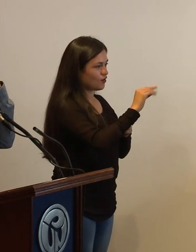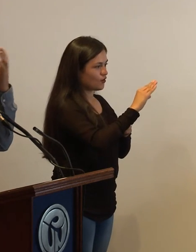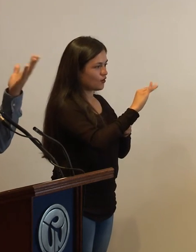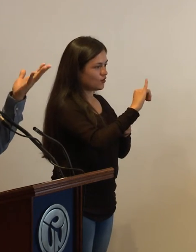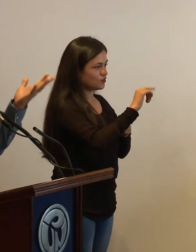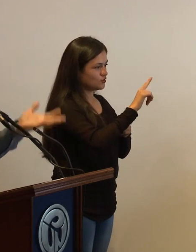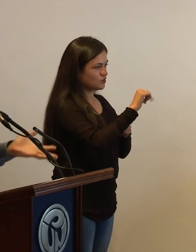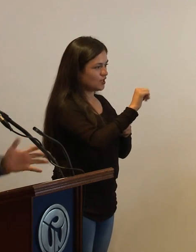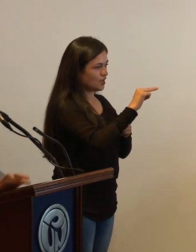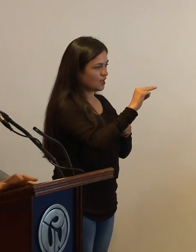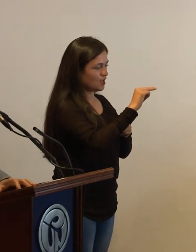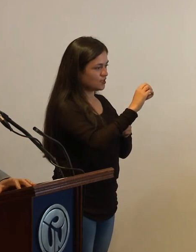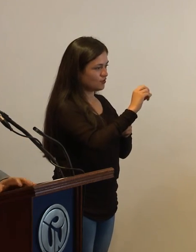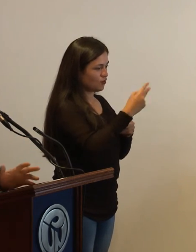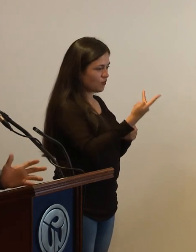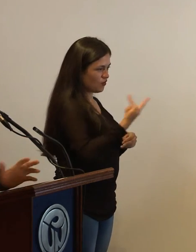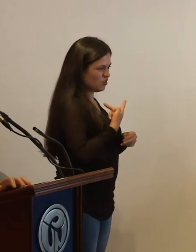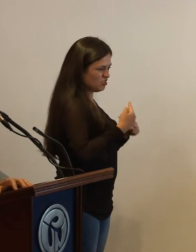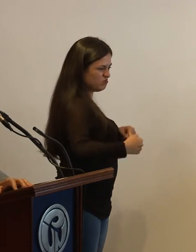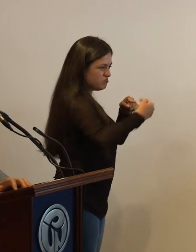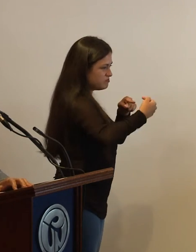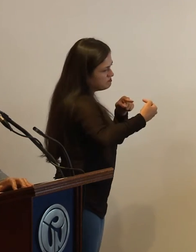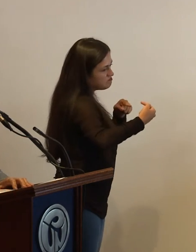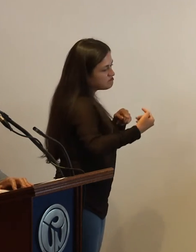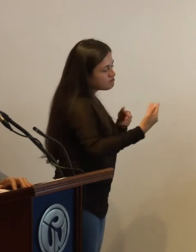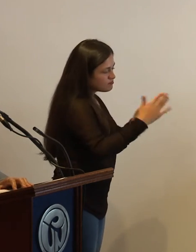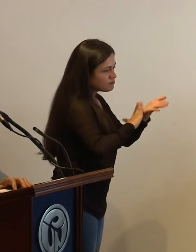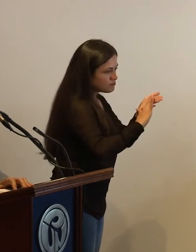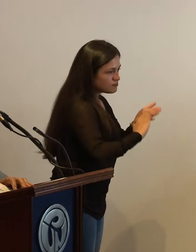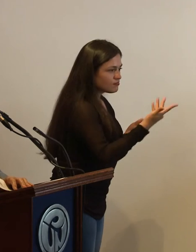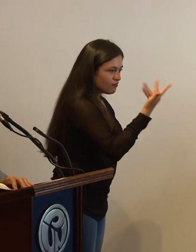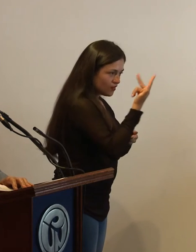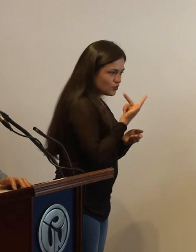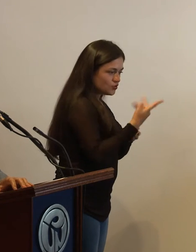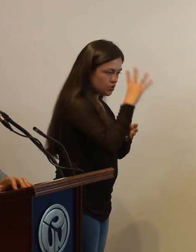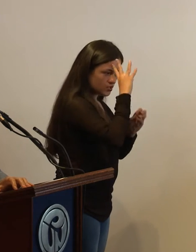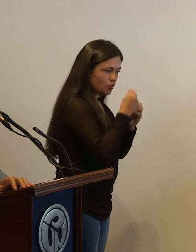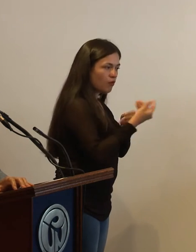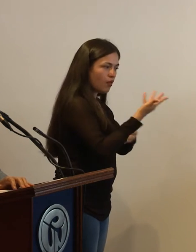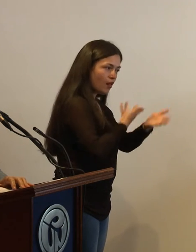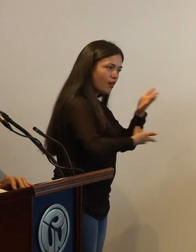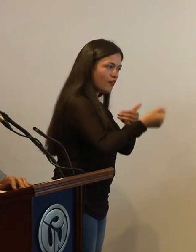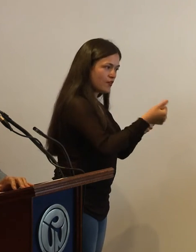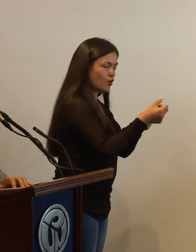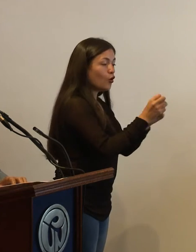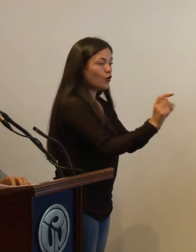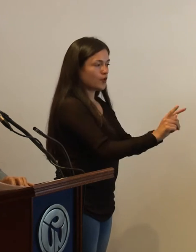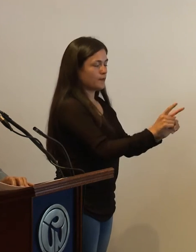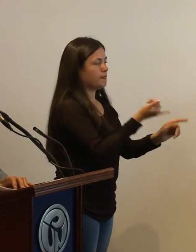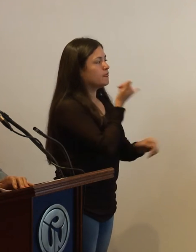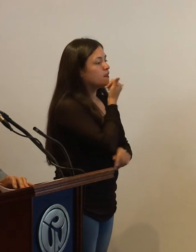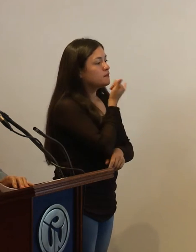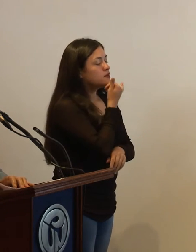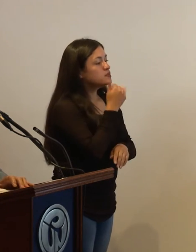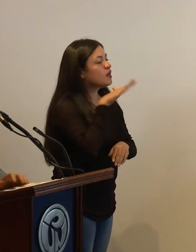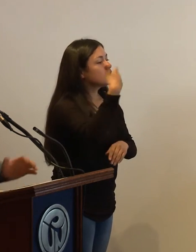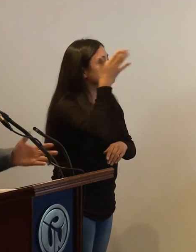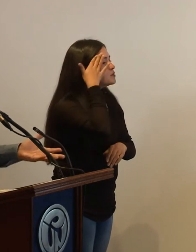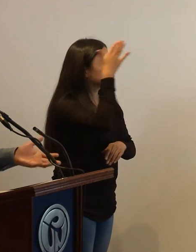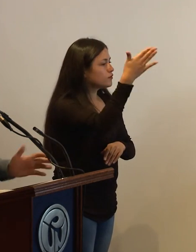eso sí, reconciliación, ¿qué va a pasar cuando lleguen los hijos de los estudiantes, de